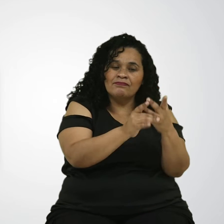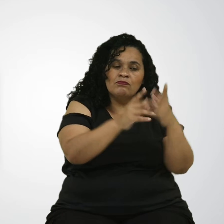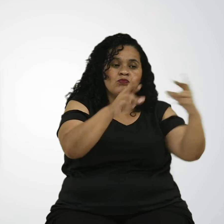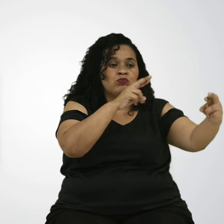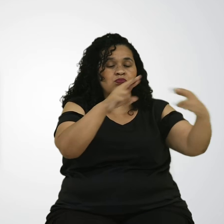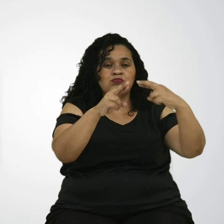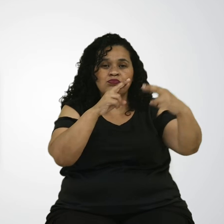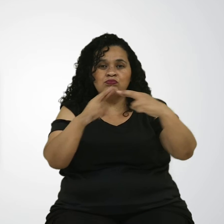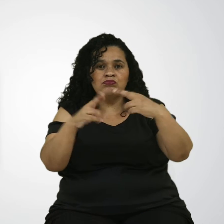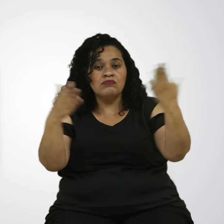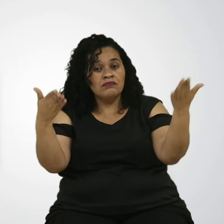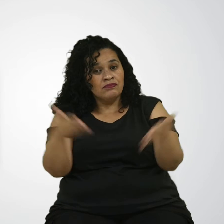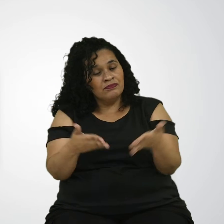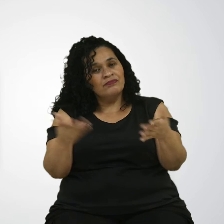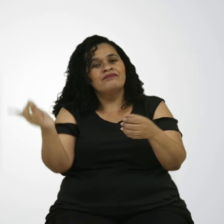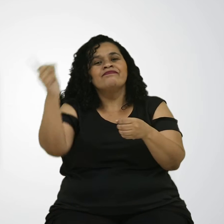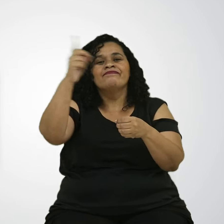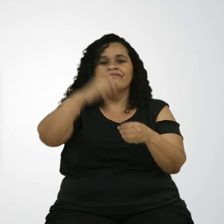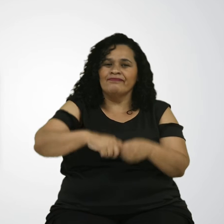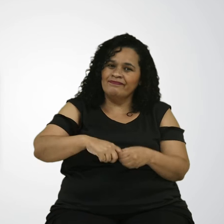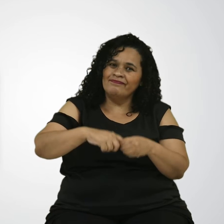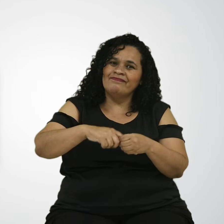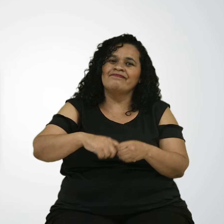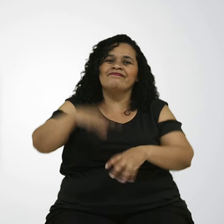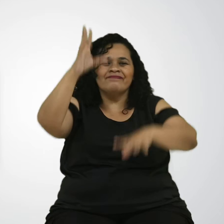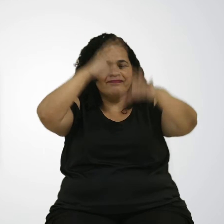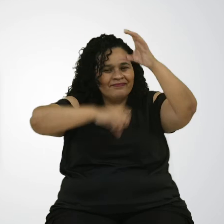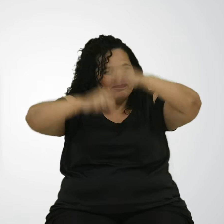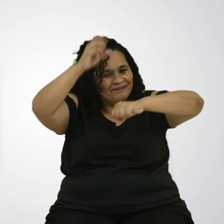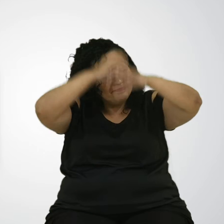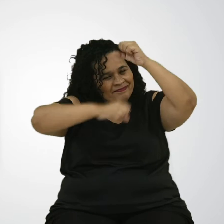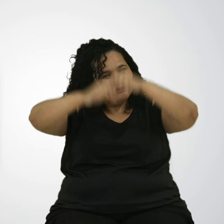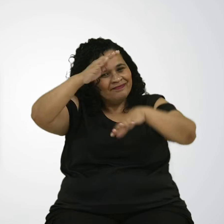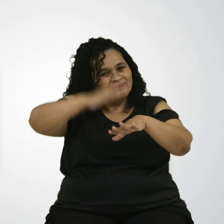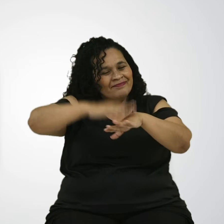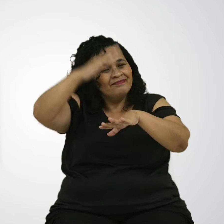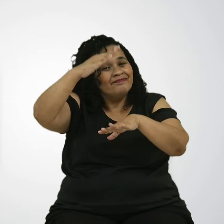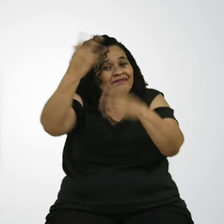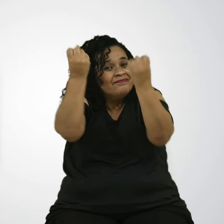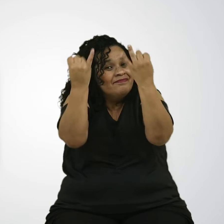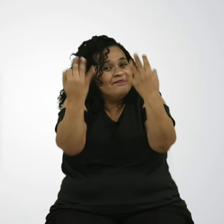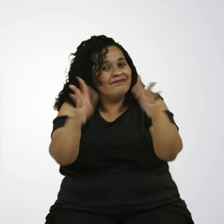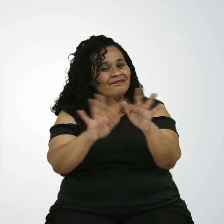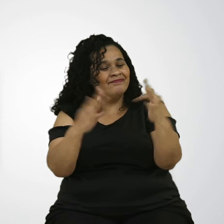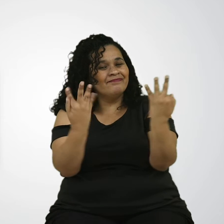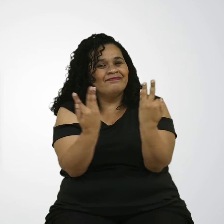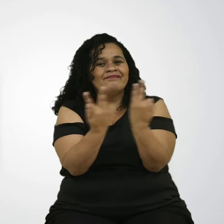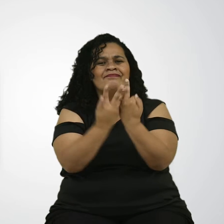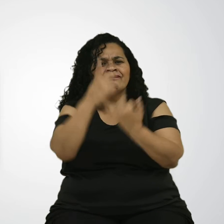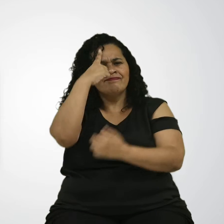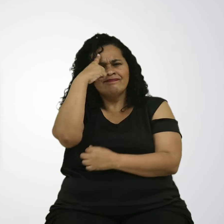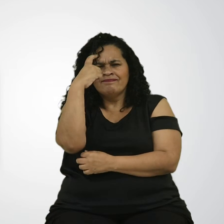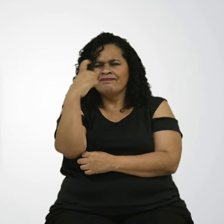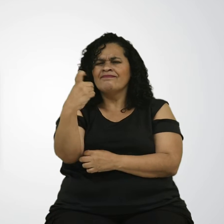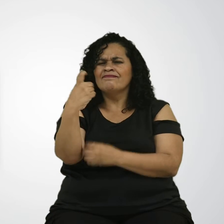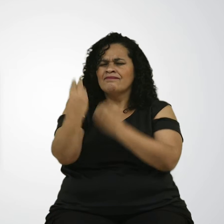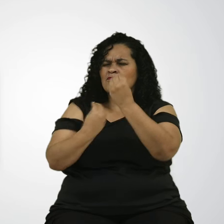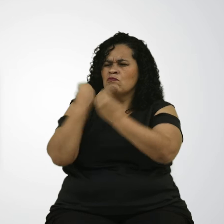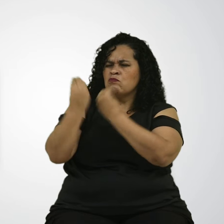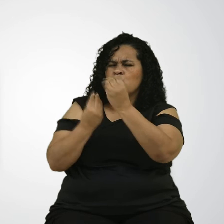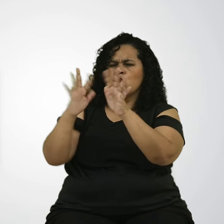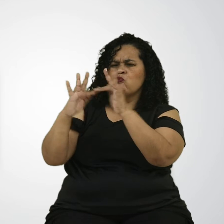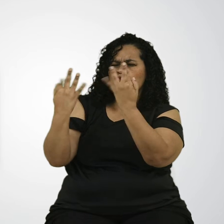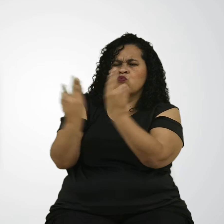e hoje a gente vai voltar de novo a falar sobre família, dentro da ideia quando a família